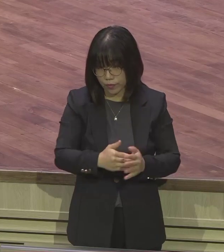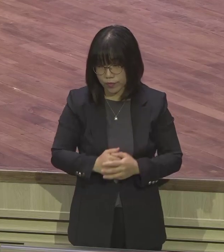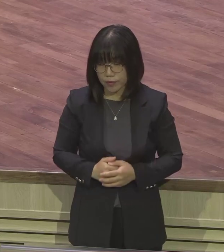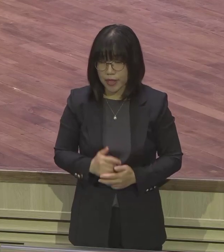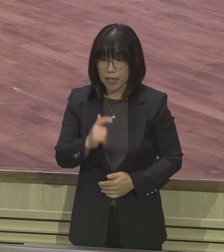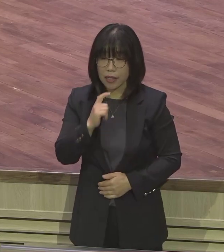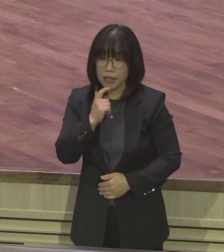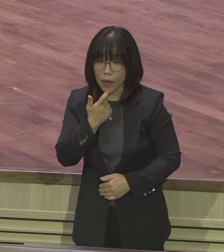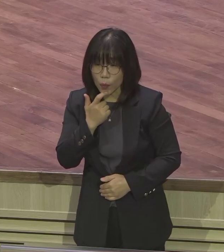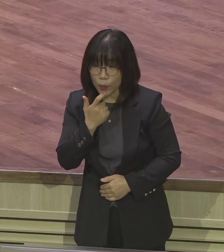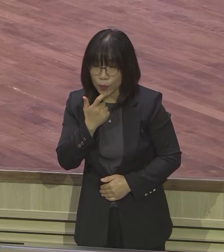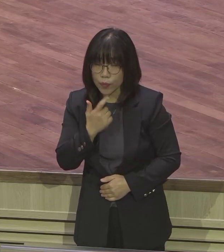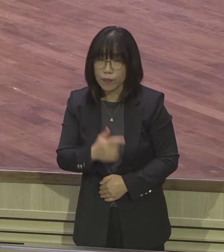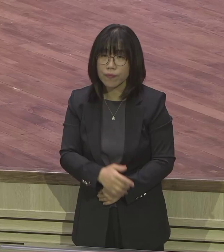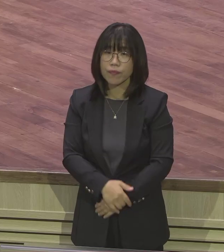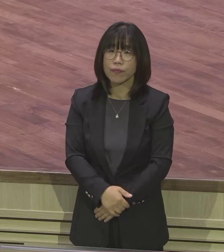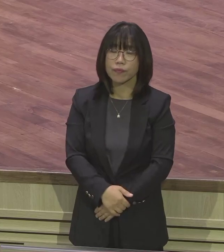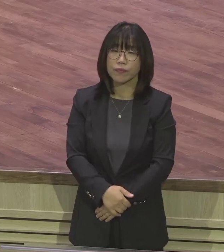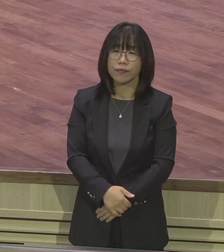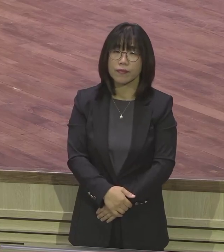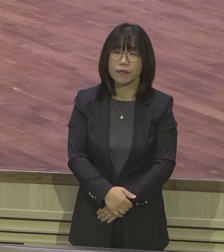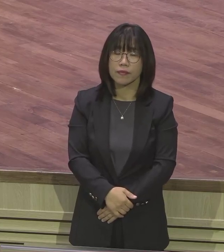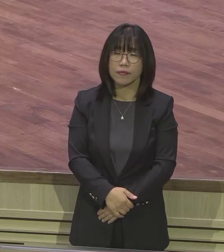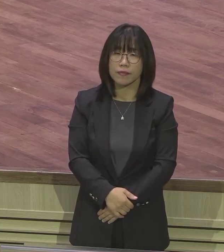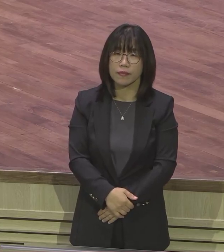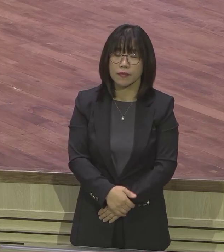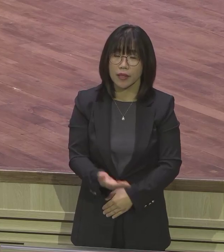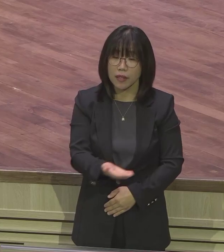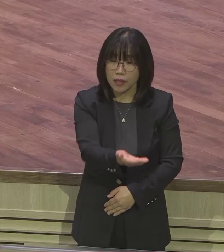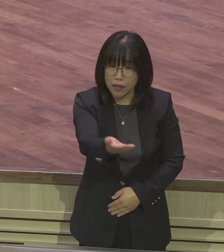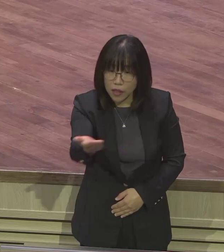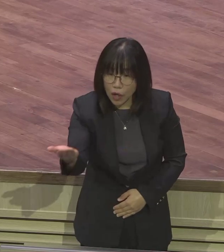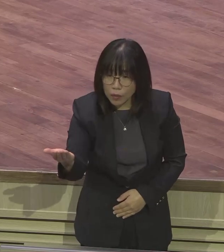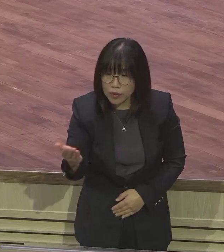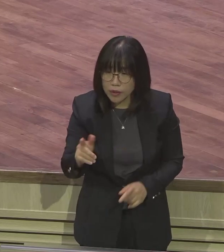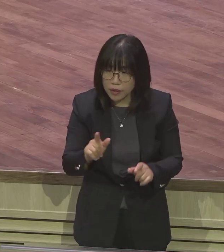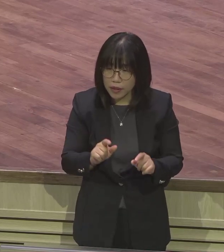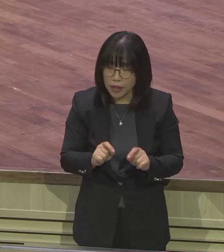야곱의 경우처럼요. 우리에게도 정말로